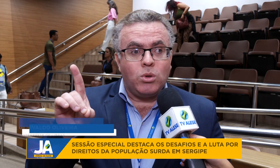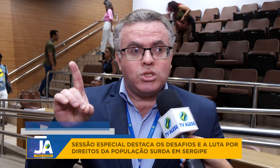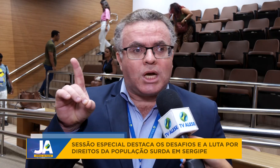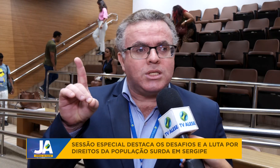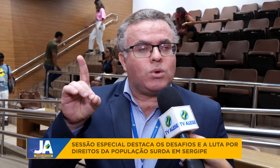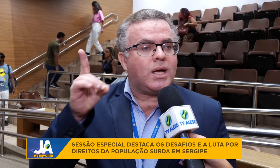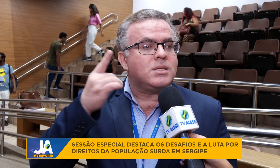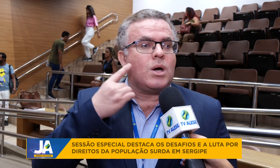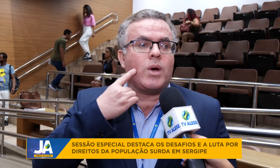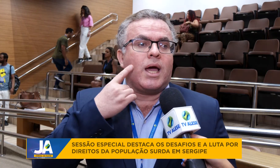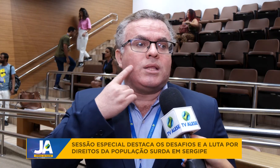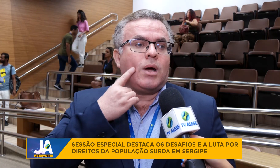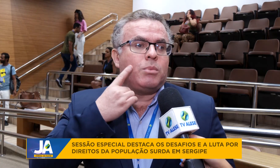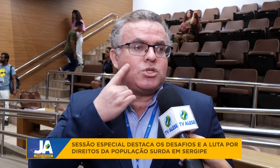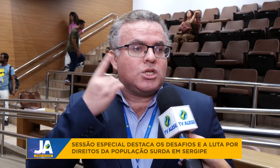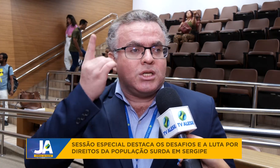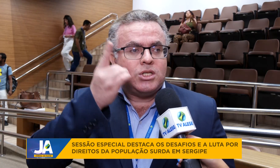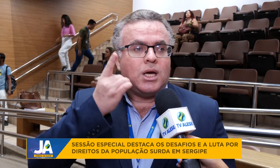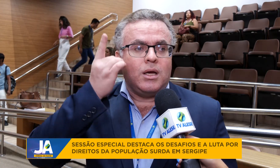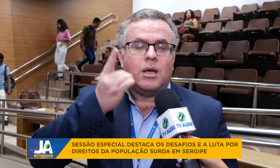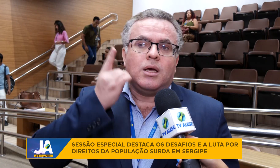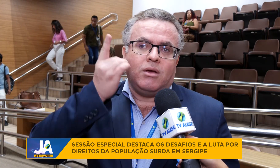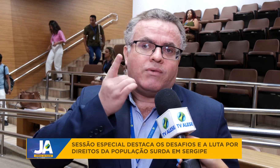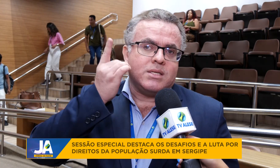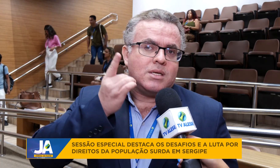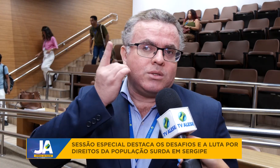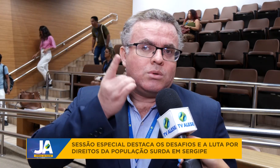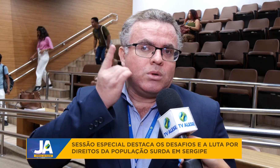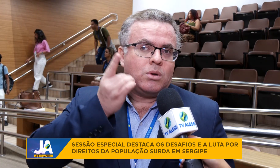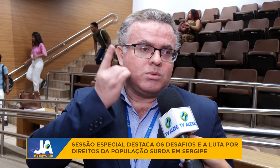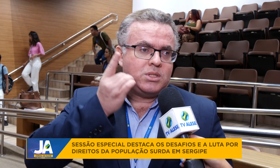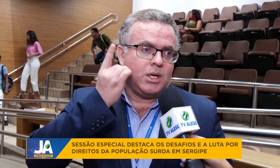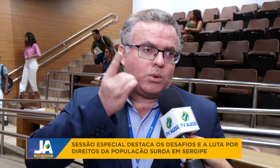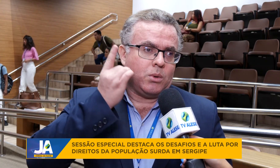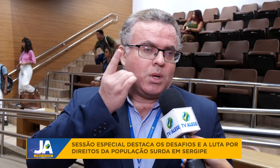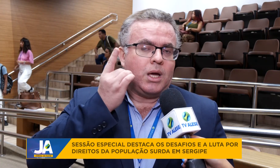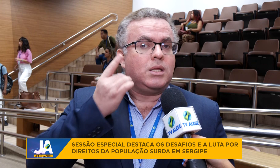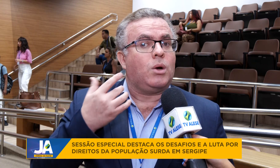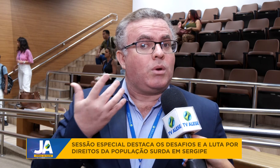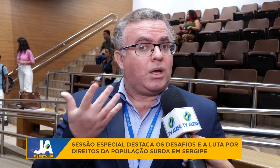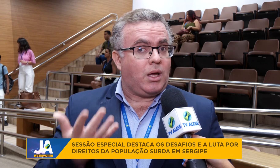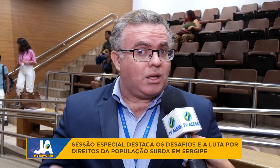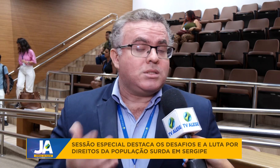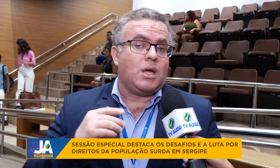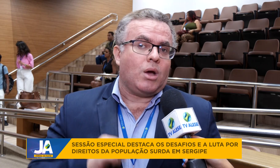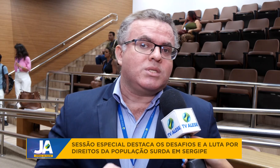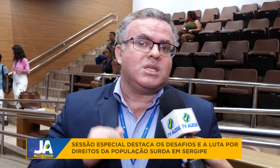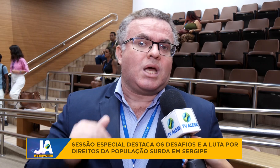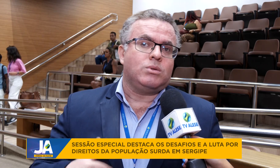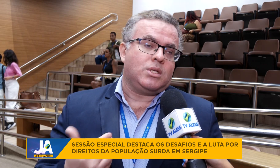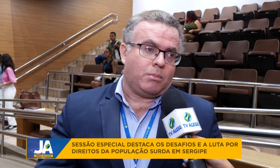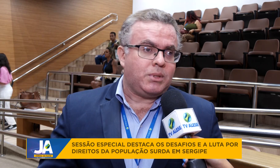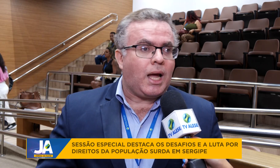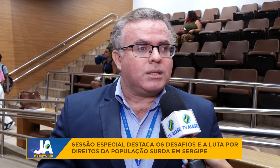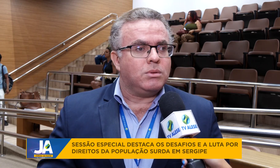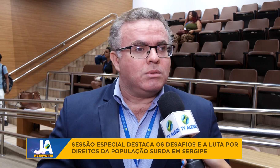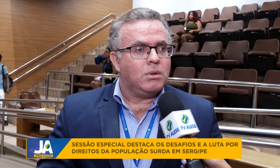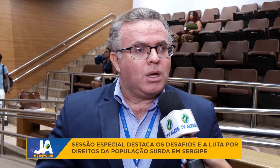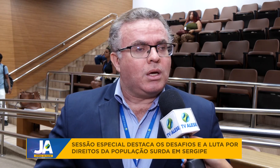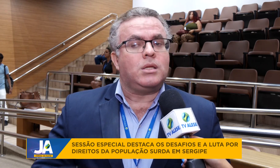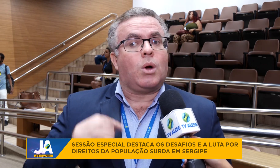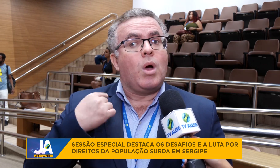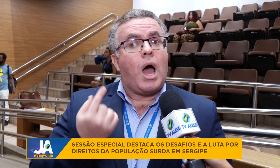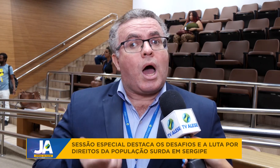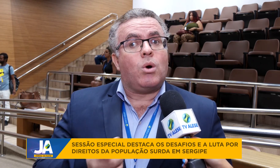o ponto de articulação que é na bochecha e fazendo um círculo Então esse é o sinal de Deputado